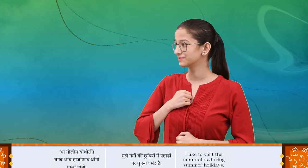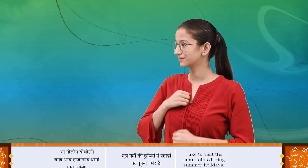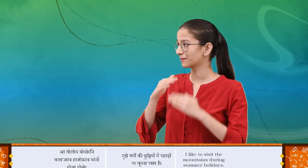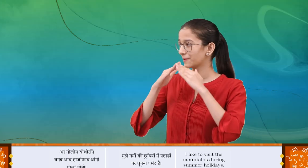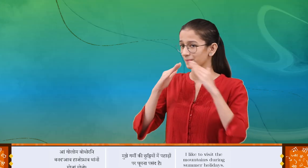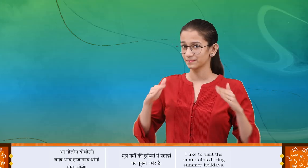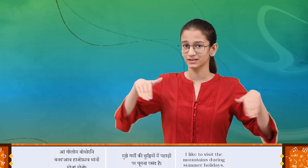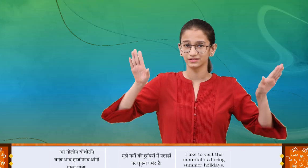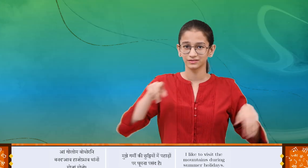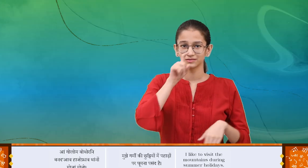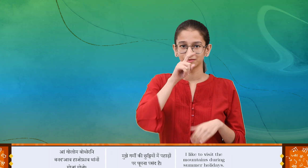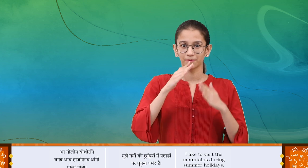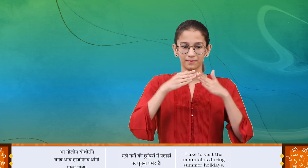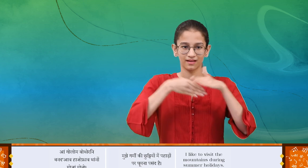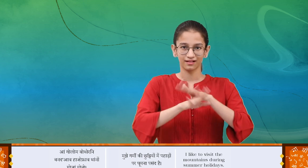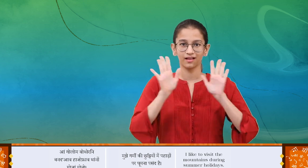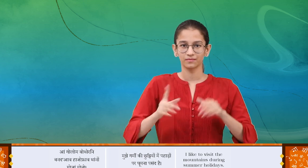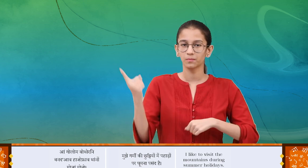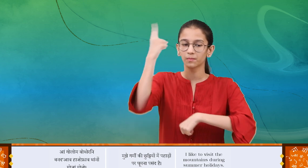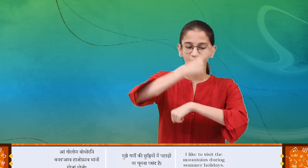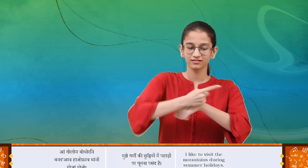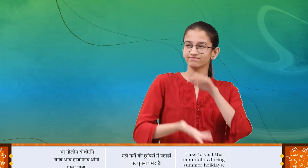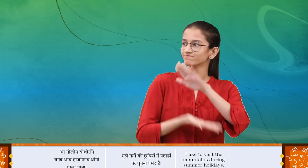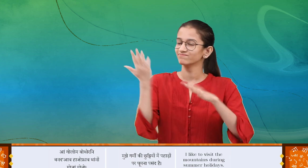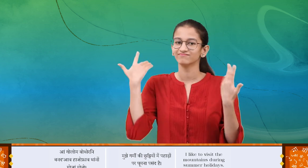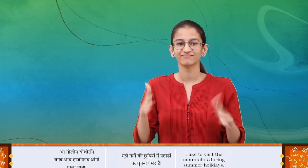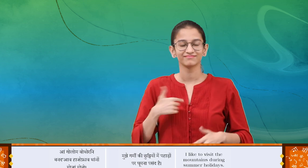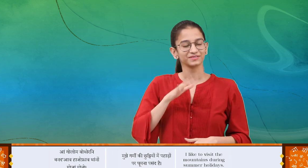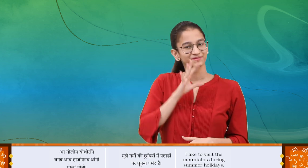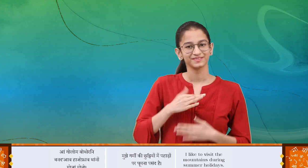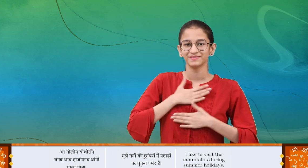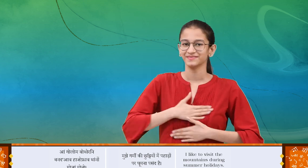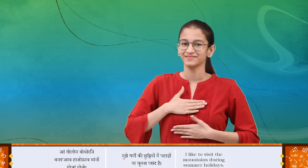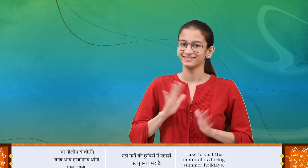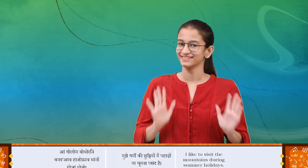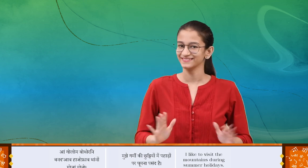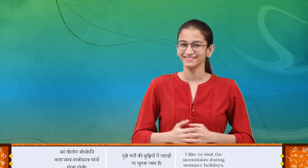आं गोलोम बोथोरनि बन्दआव हाजोफ्राव थांनो मोजां मोनो।